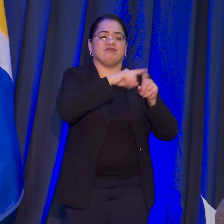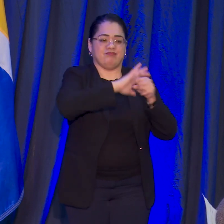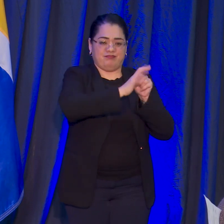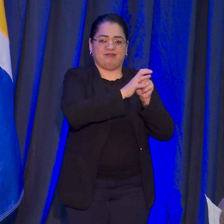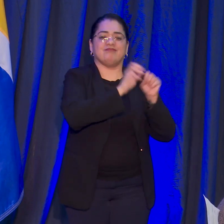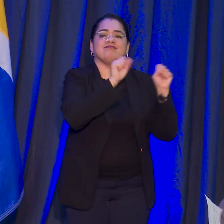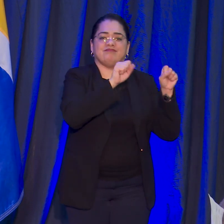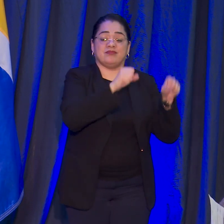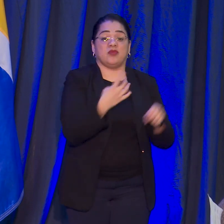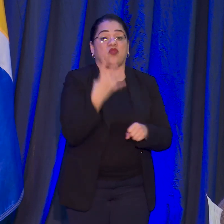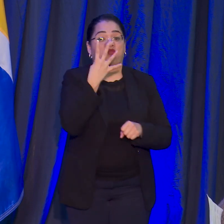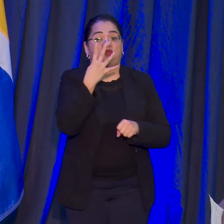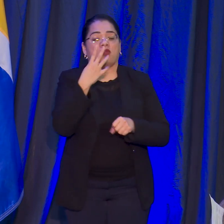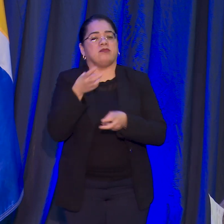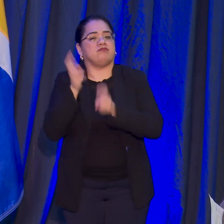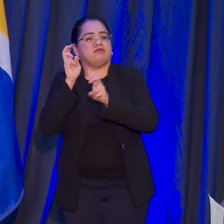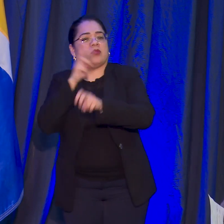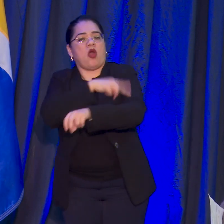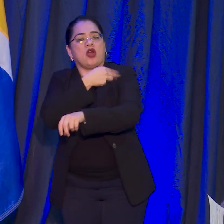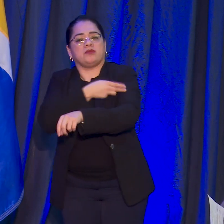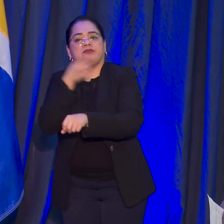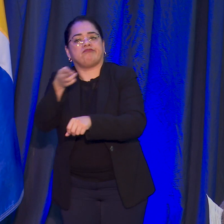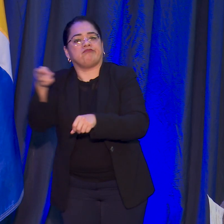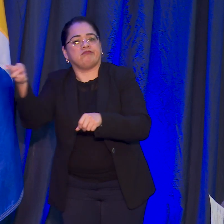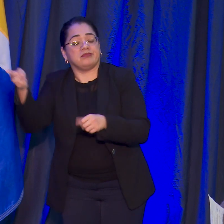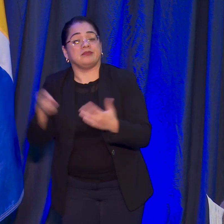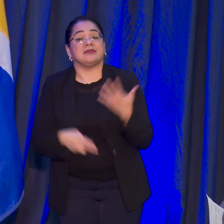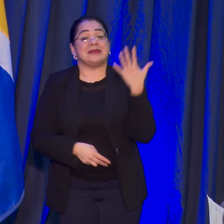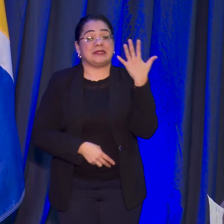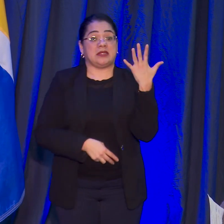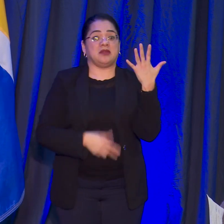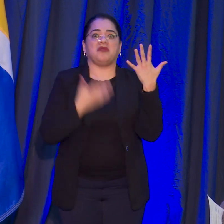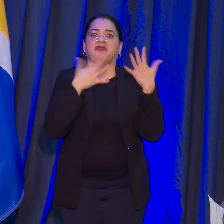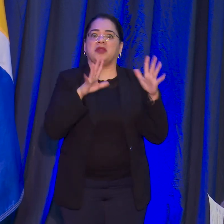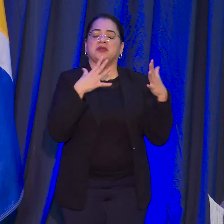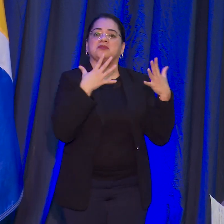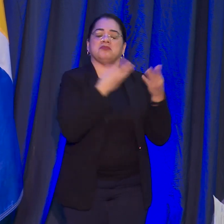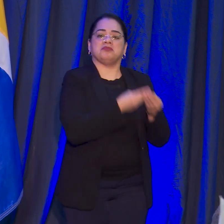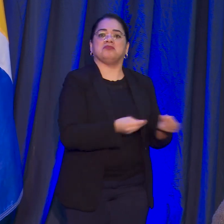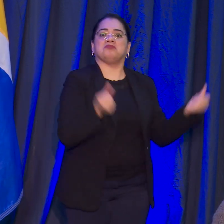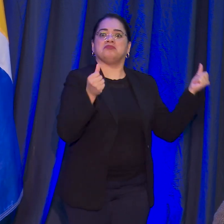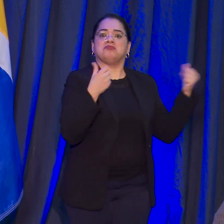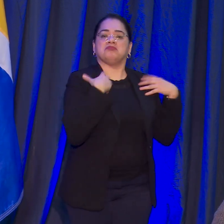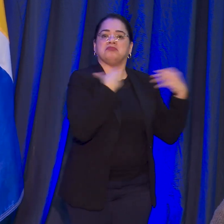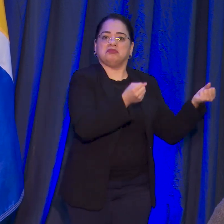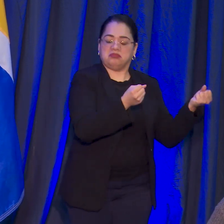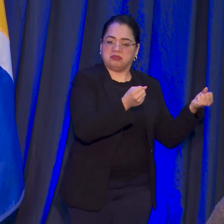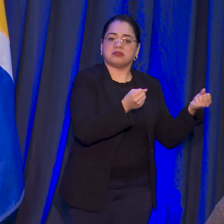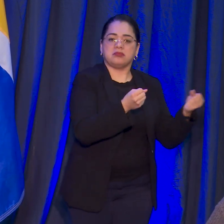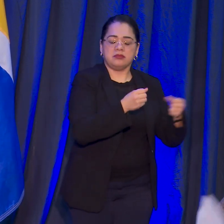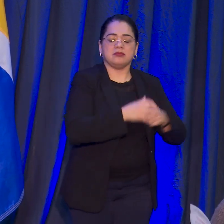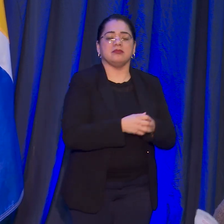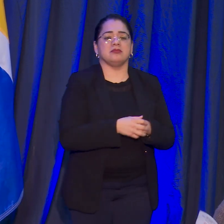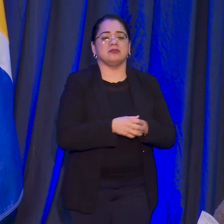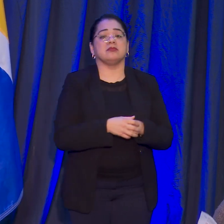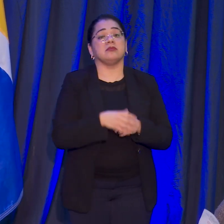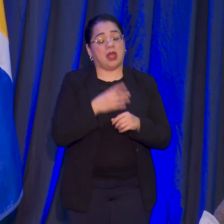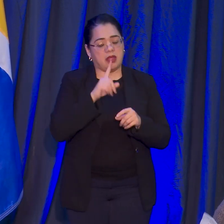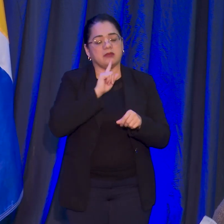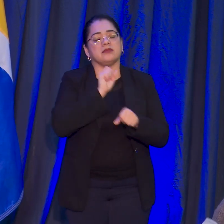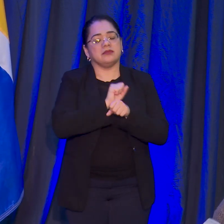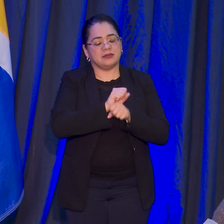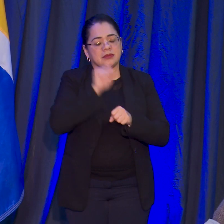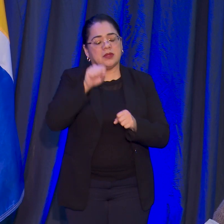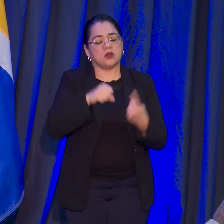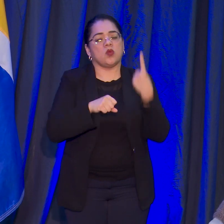están hospitalizadas, 5 personas a las cuales ya no tienen síntomas y como habíamos dicho, una persona que ha